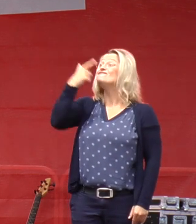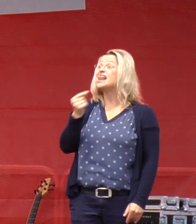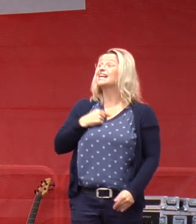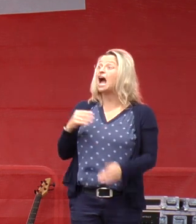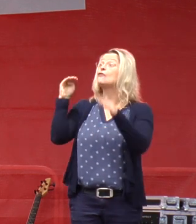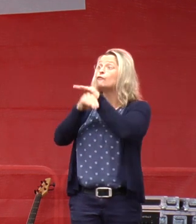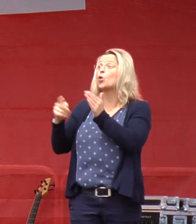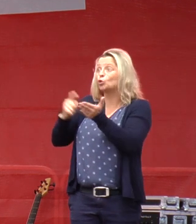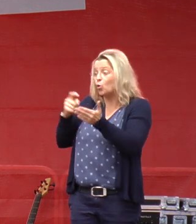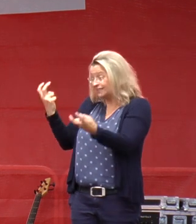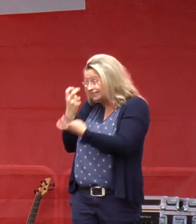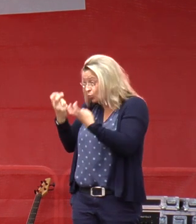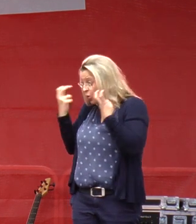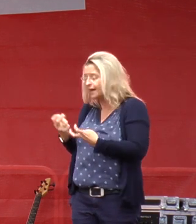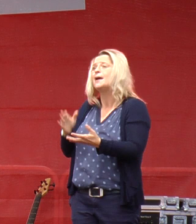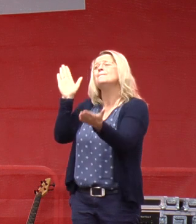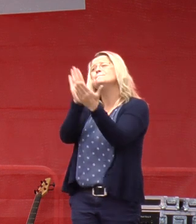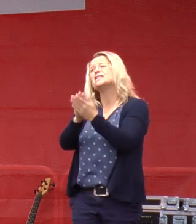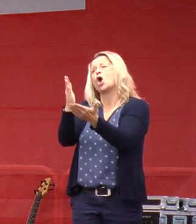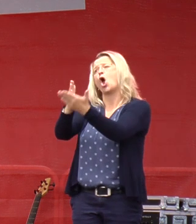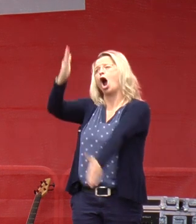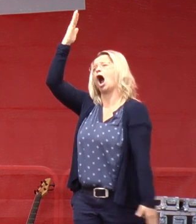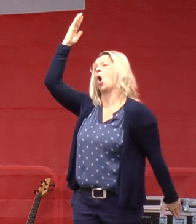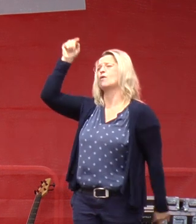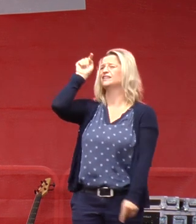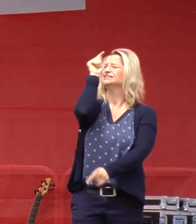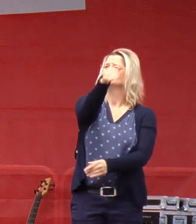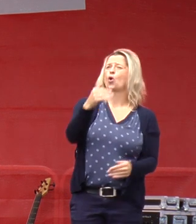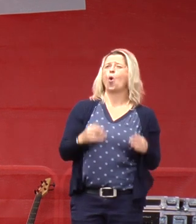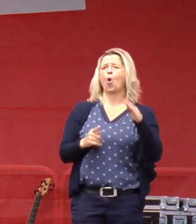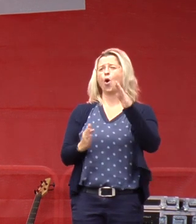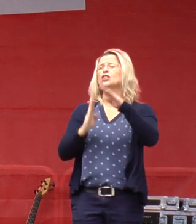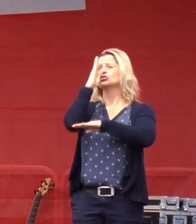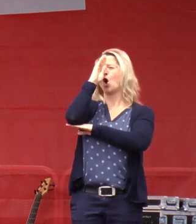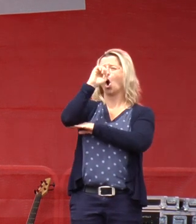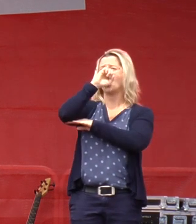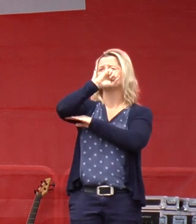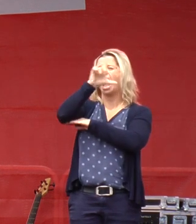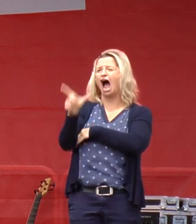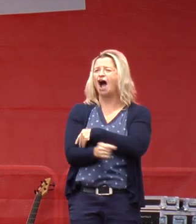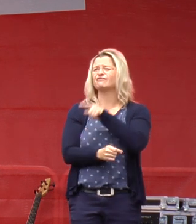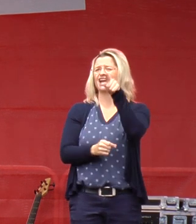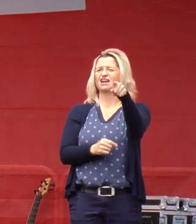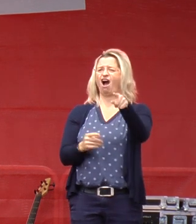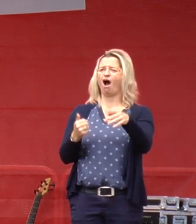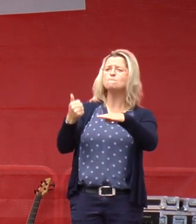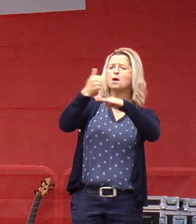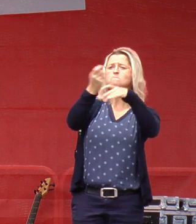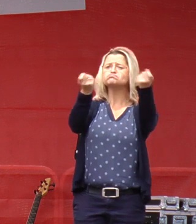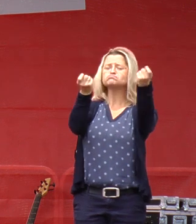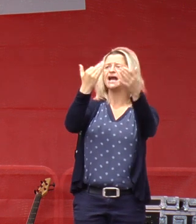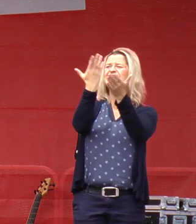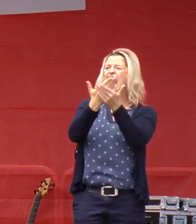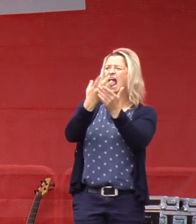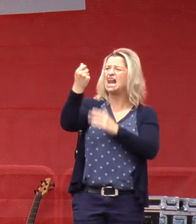Fluchtursachen bekämpfen wollen, hören Sie auf, fragwürdigen Despoten in Nordafrika, fragwürdigen Milizen Geld zu geben, damit